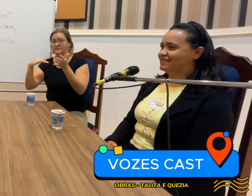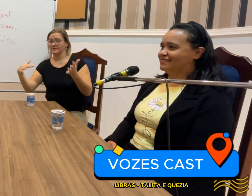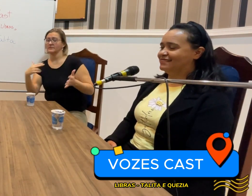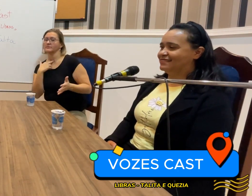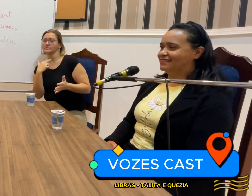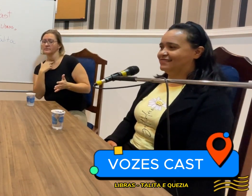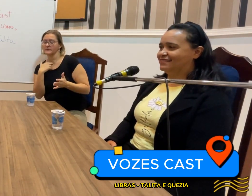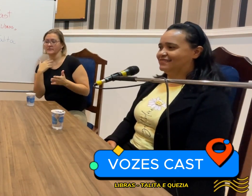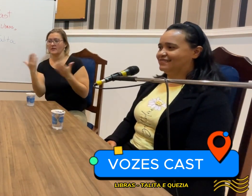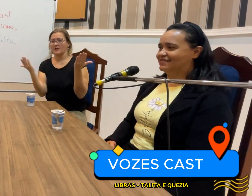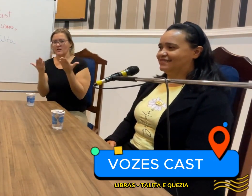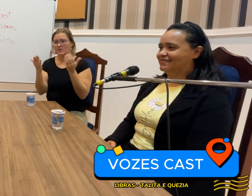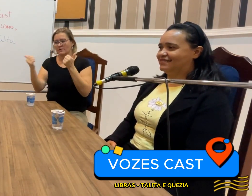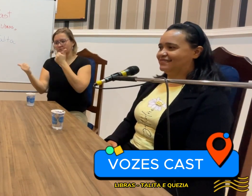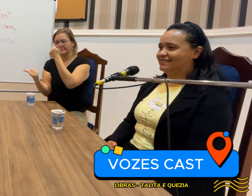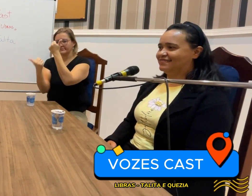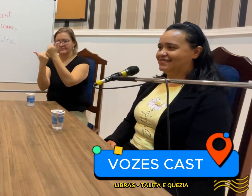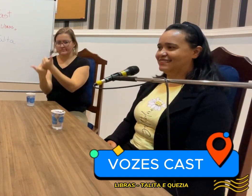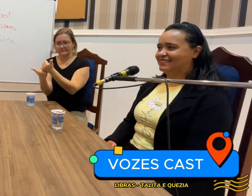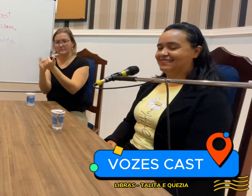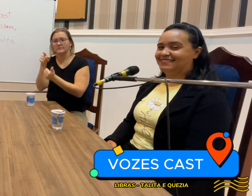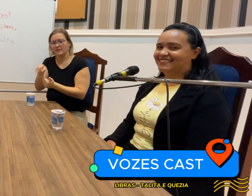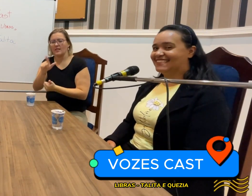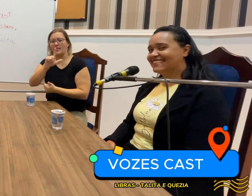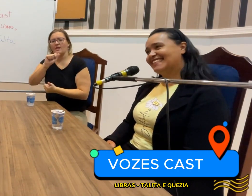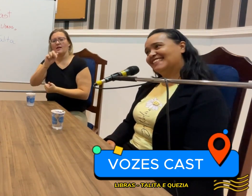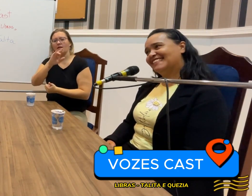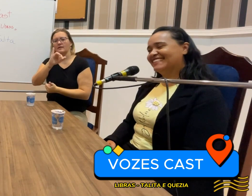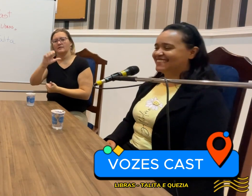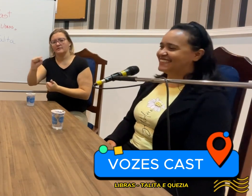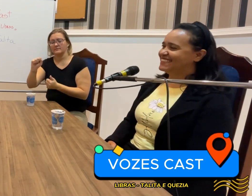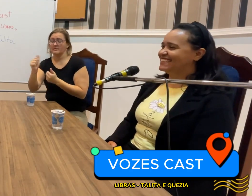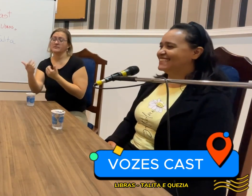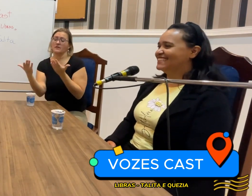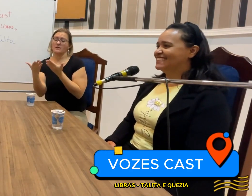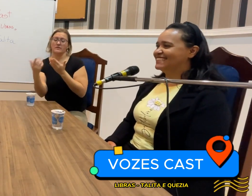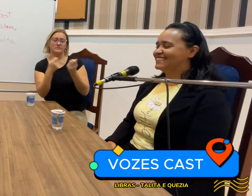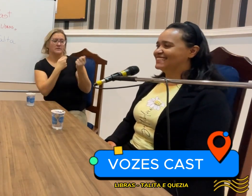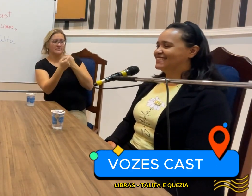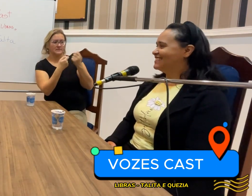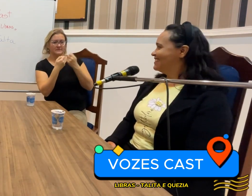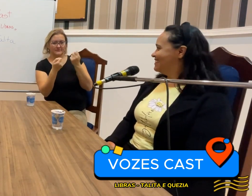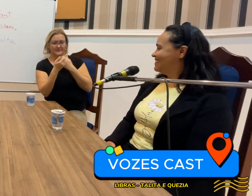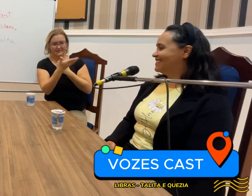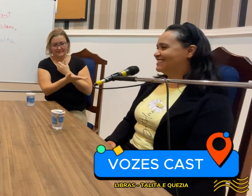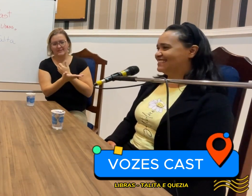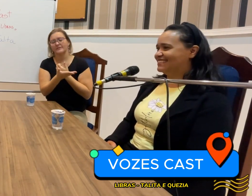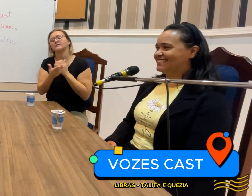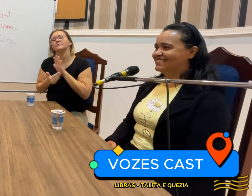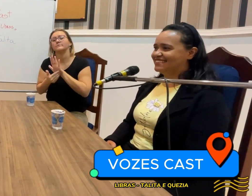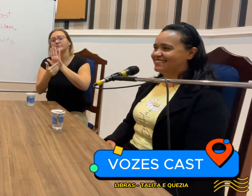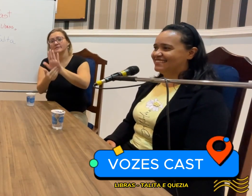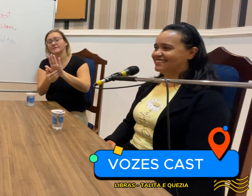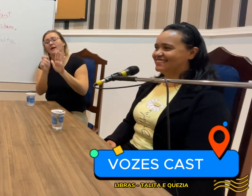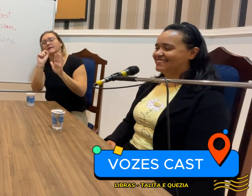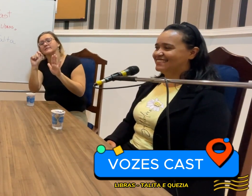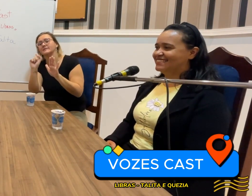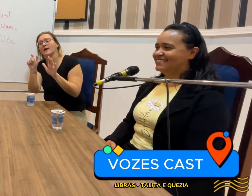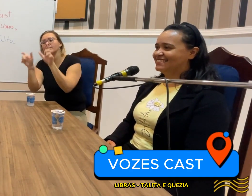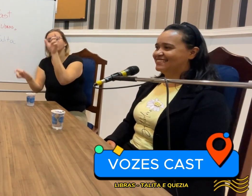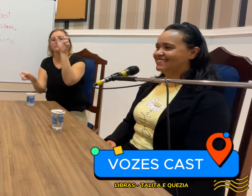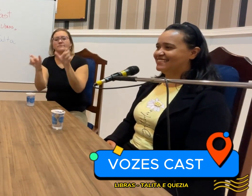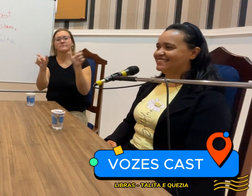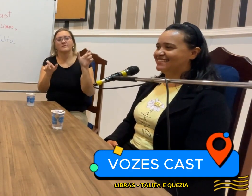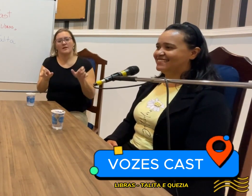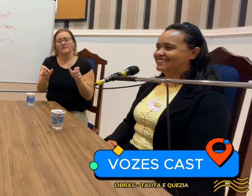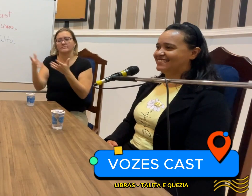farei essa parte da entrevista, certo? Então, vou aqui apresentar para vocês as